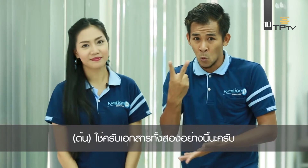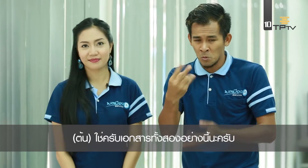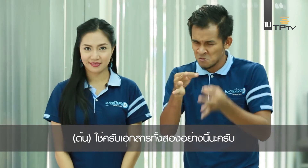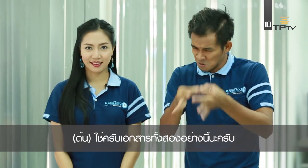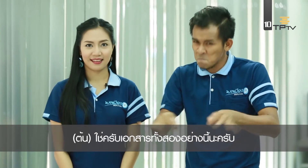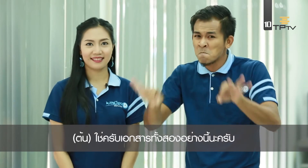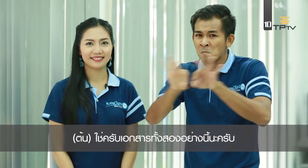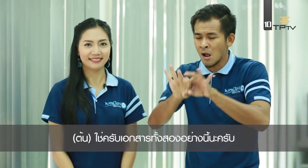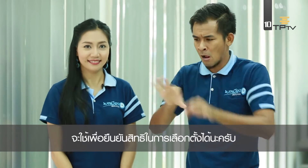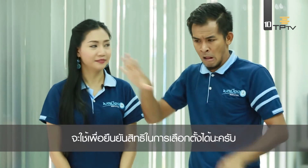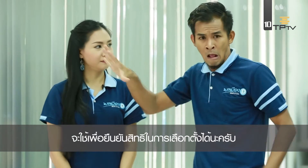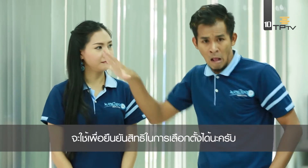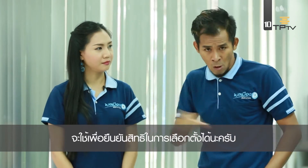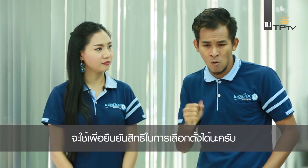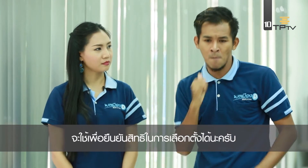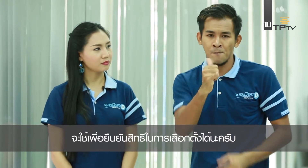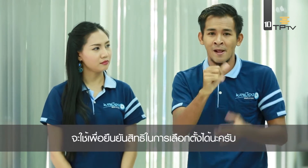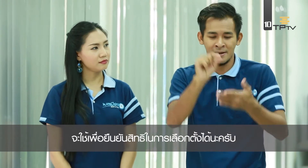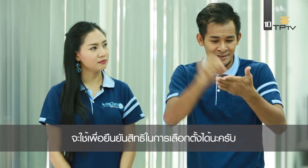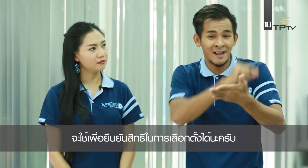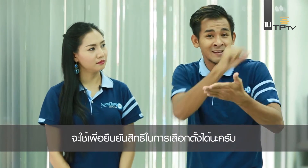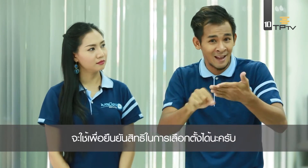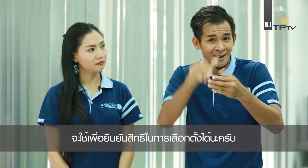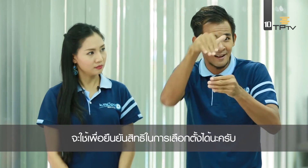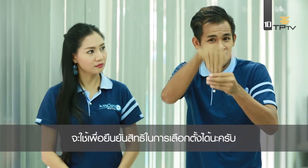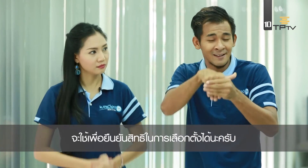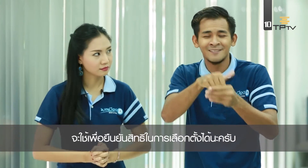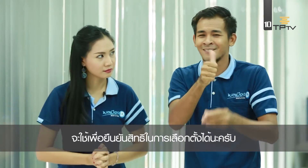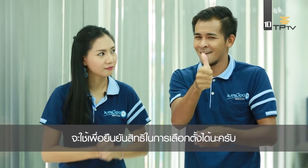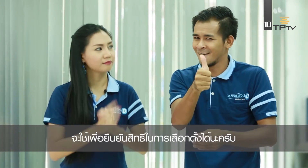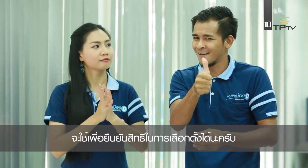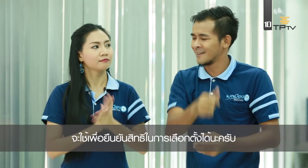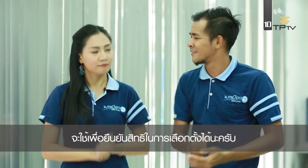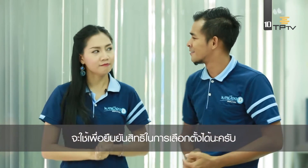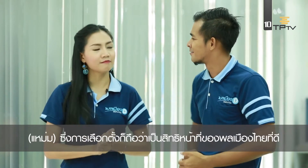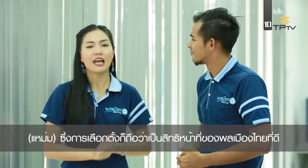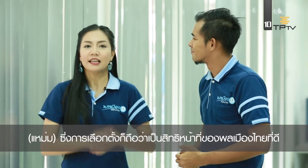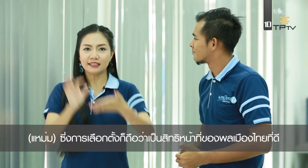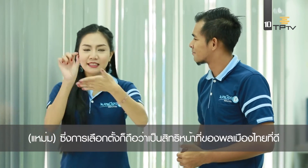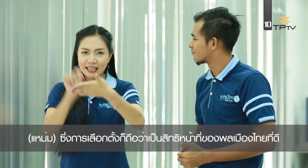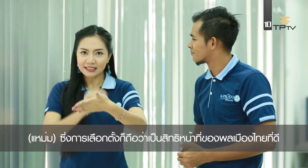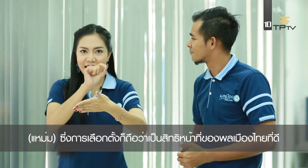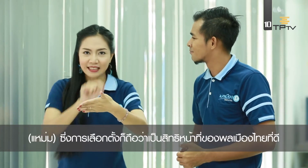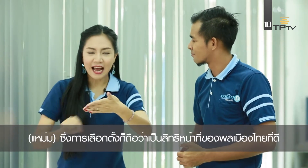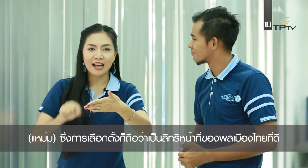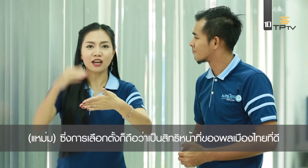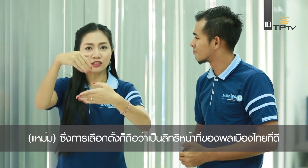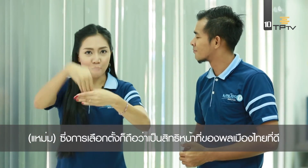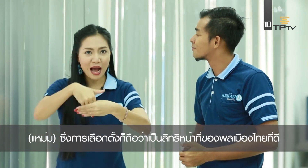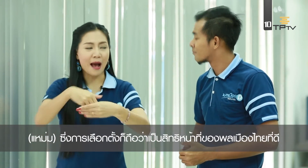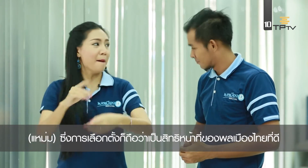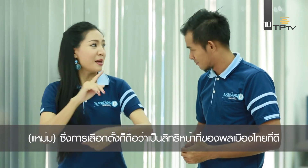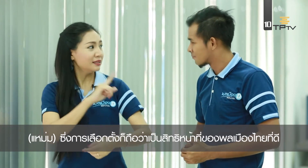องอย่างนี้นะครับจะใช้เพื่อยืนยันสิทธิในการเลือกตั้งได้นะครับ ซึ่งการเลือกตั้งนะคะ